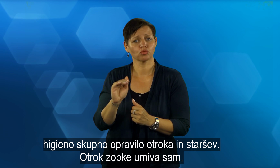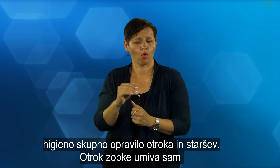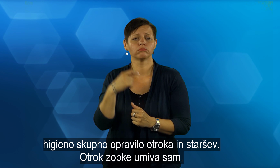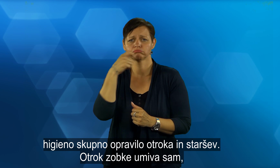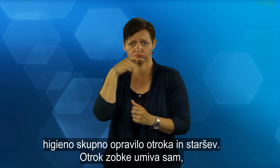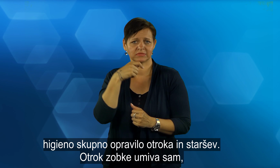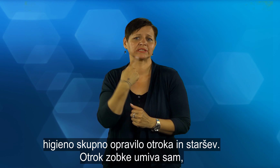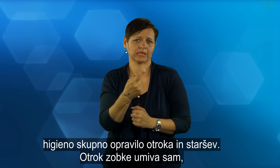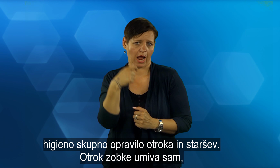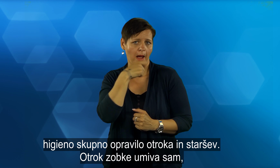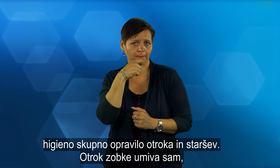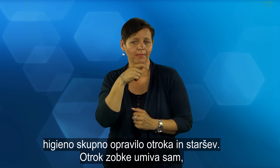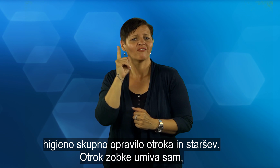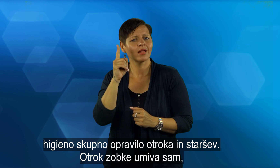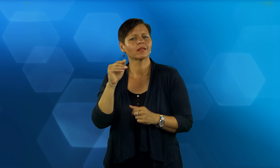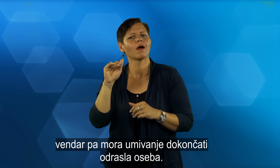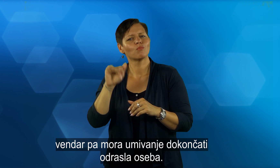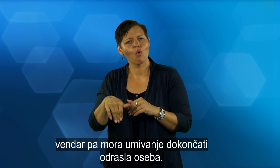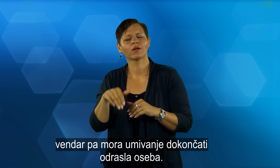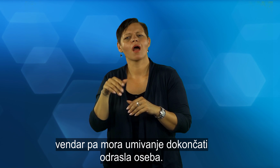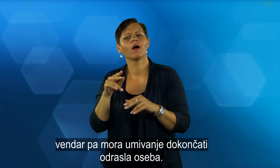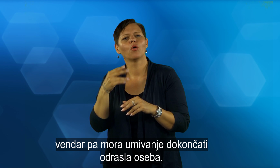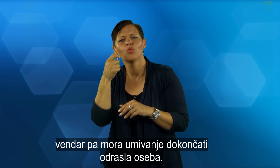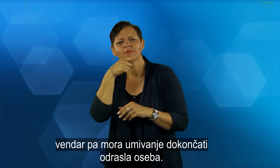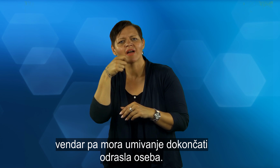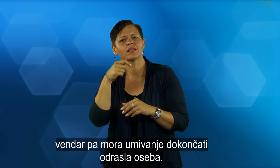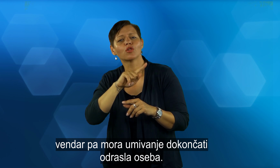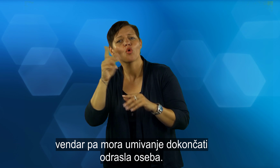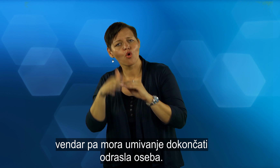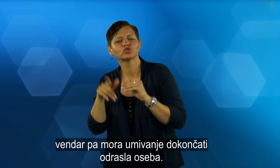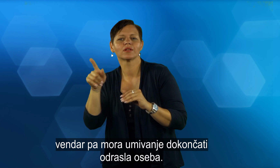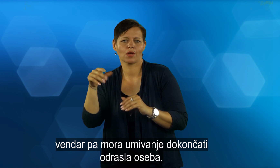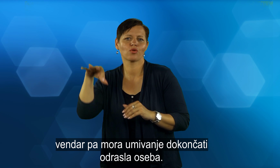Otrok zobke umiva sam, vendar pa mora umivanje dokončati odrasla oseba.